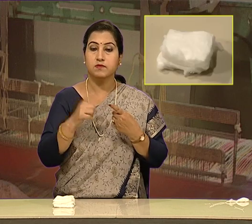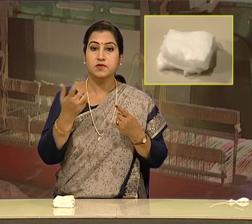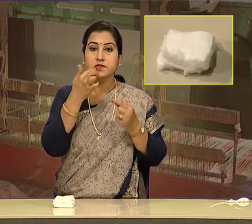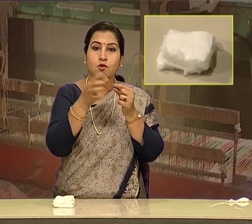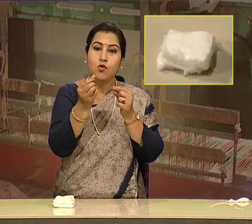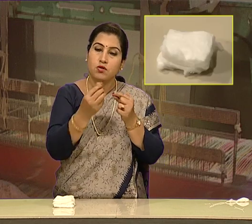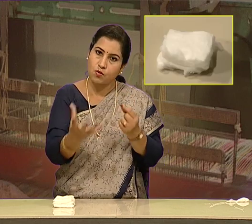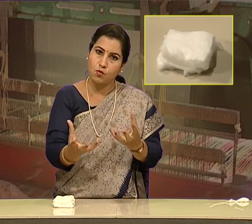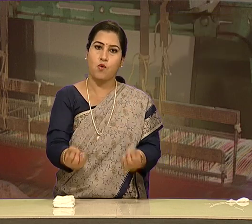की जरूरत होगी।